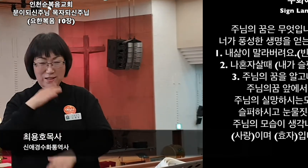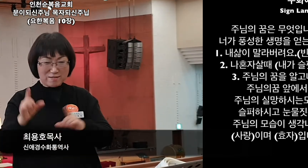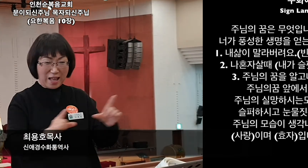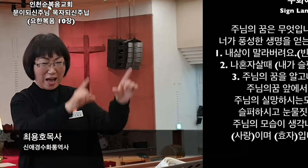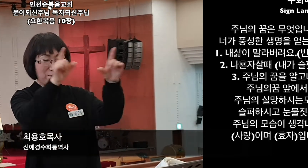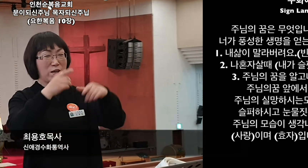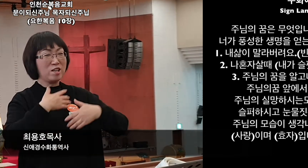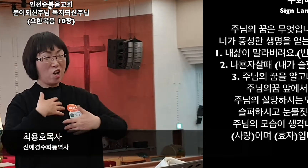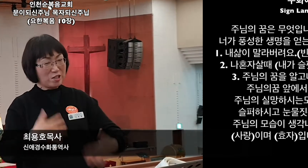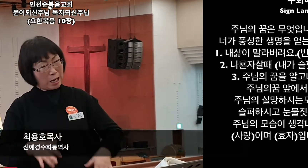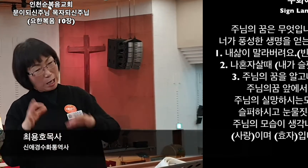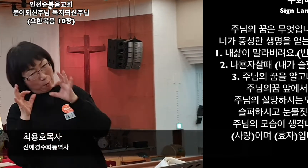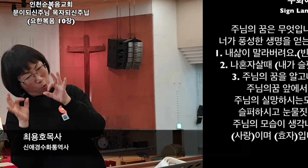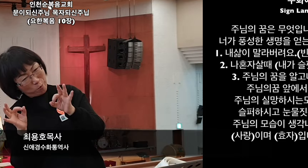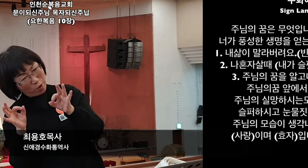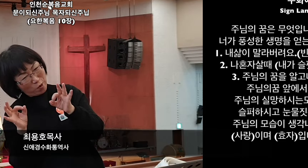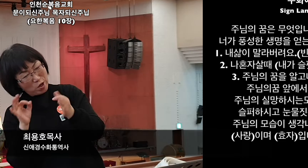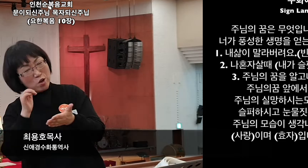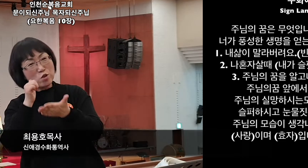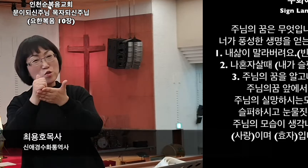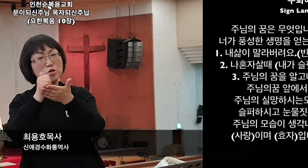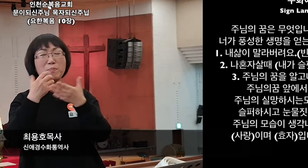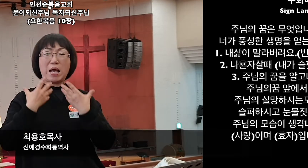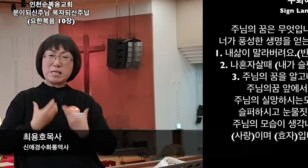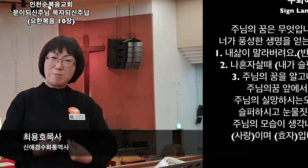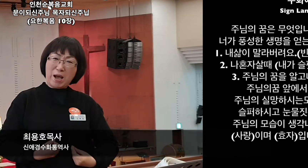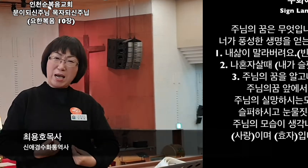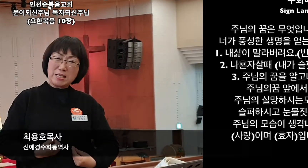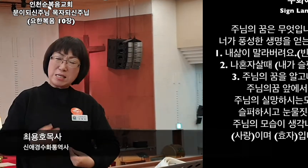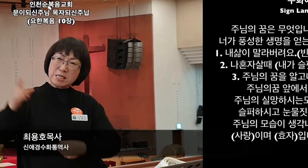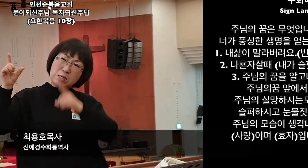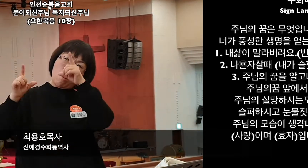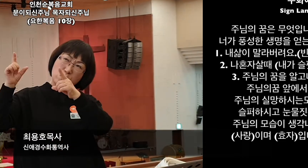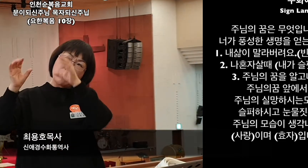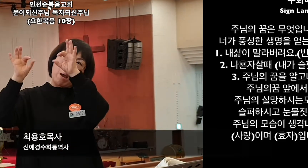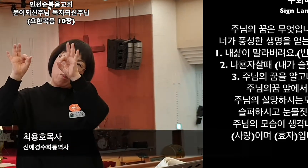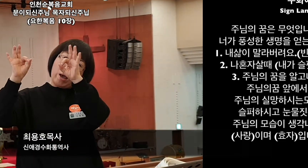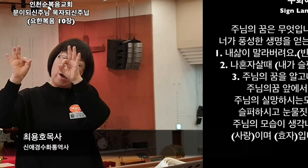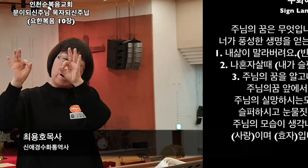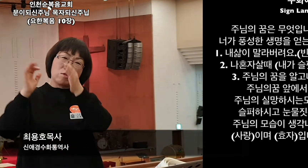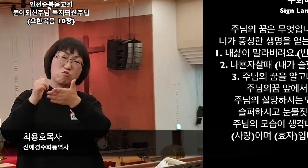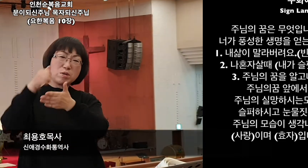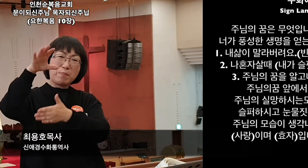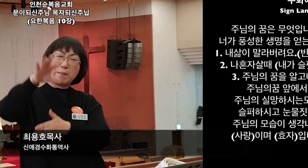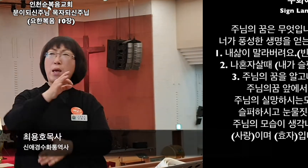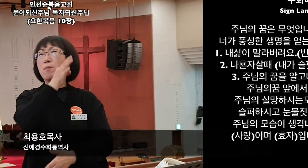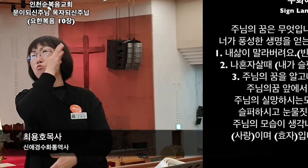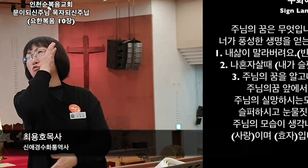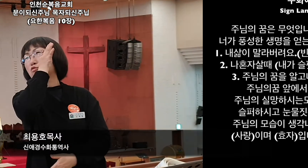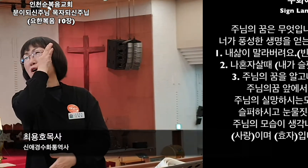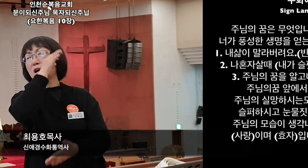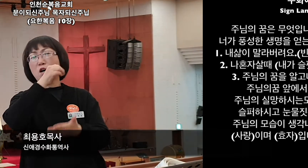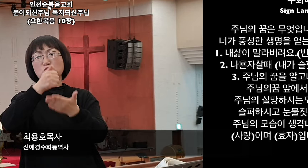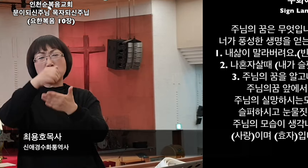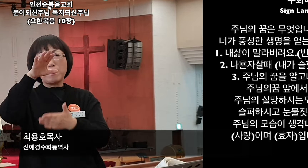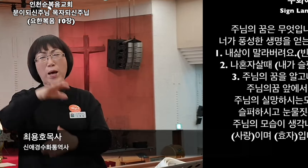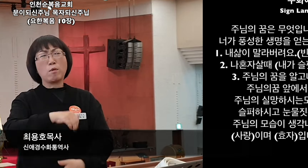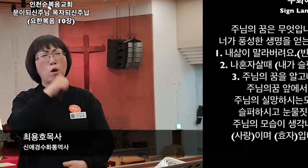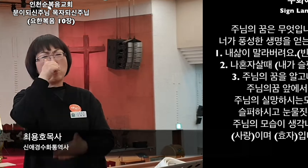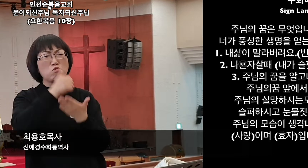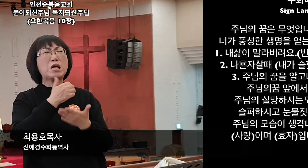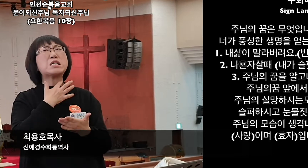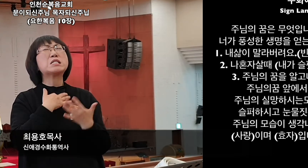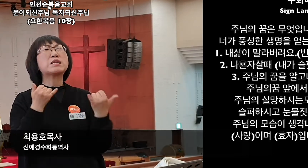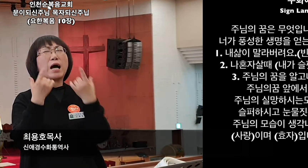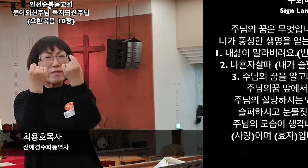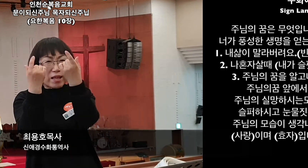그 연약함을 보게 되면 주님의 실망하시는 그 모습이 보여요. 주님 앞에 부끄러워요. 그리고 주님 앞에